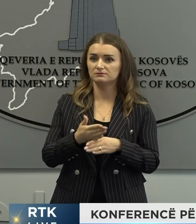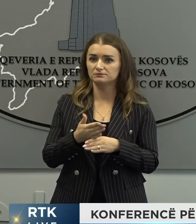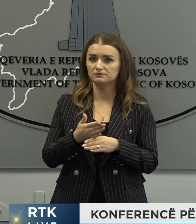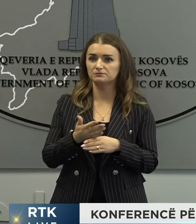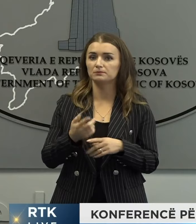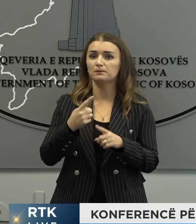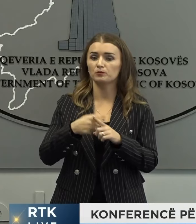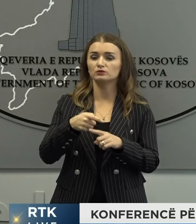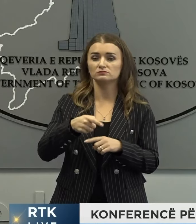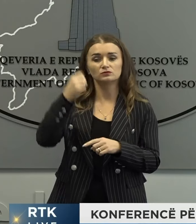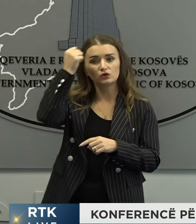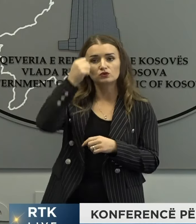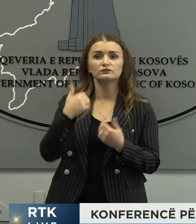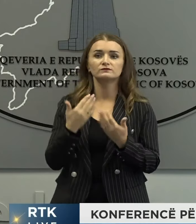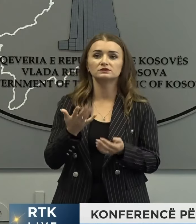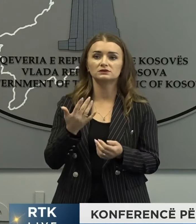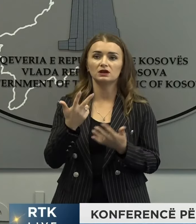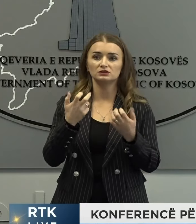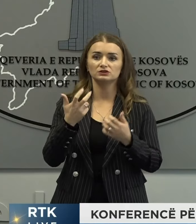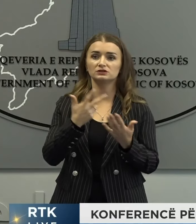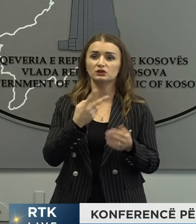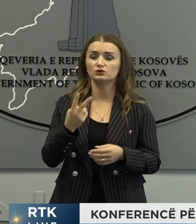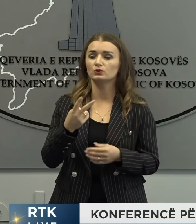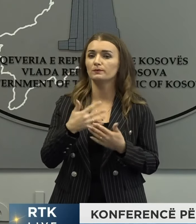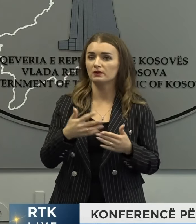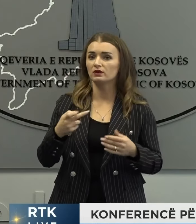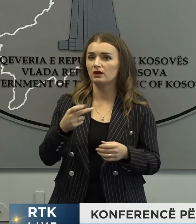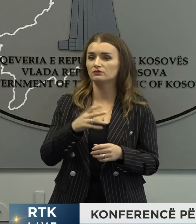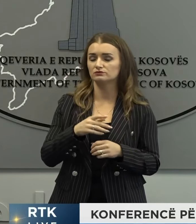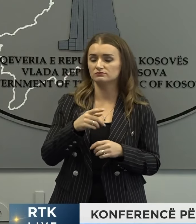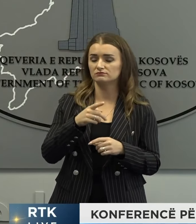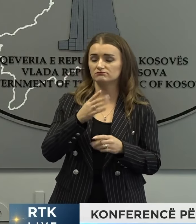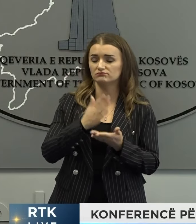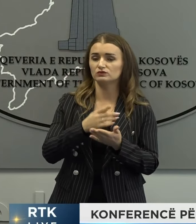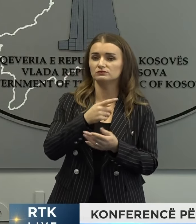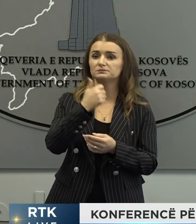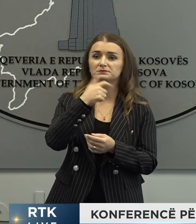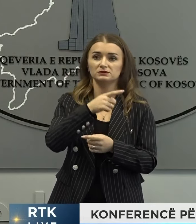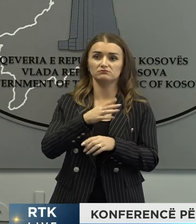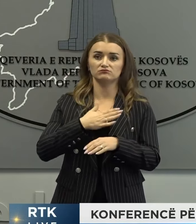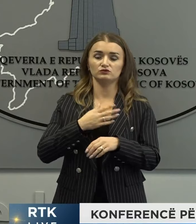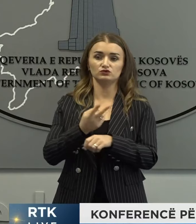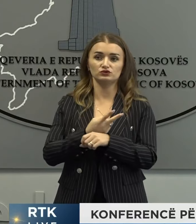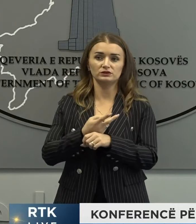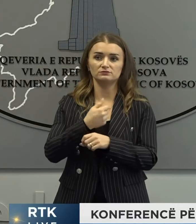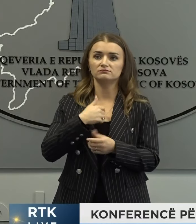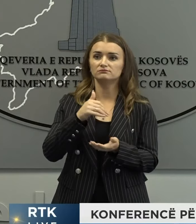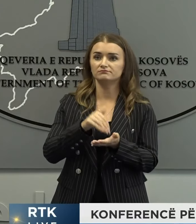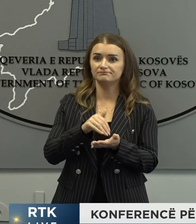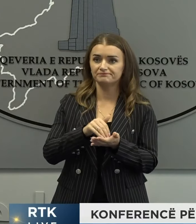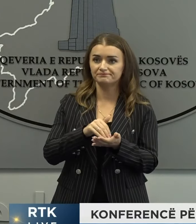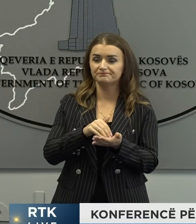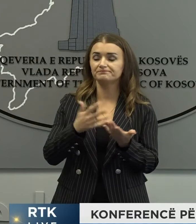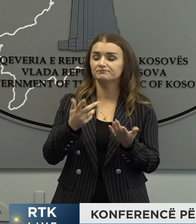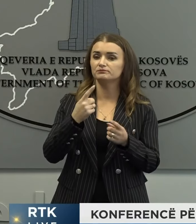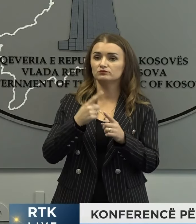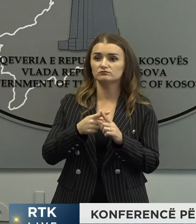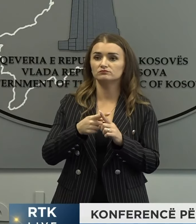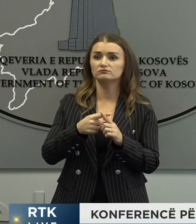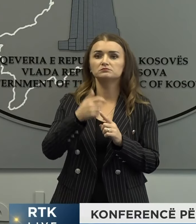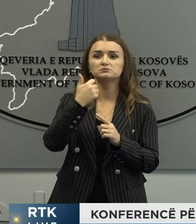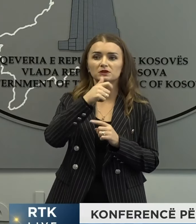maksimum 882.6 milion euro. Këto fonde të destinuara për vendin tonë arrijen në atë rast kur ne i plotësojmë